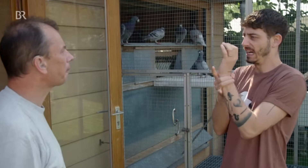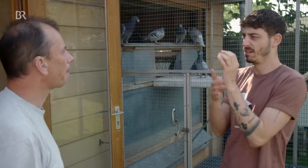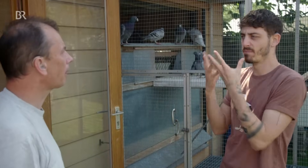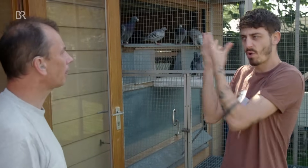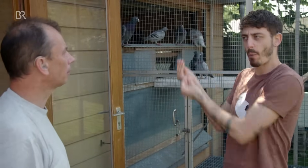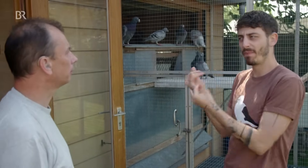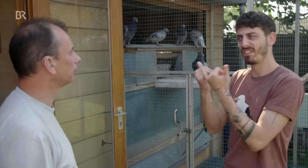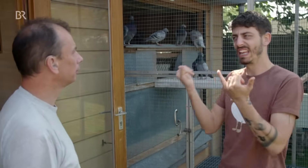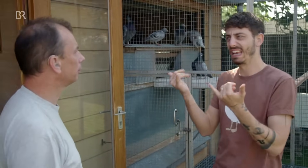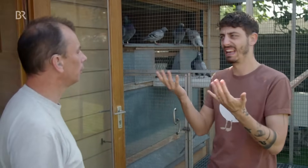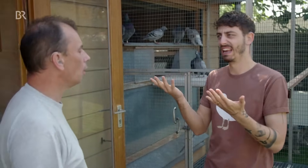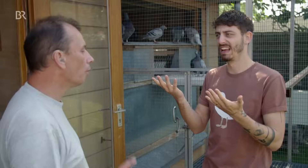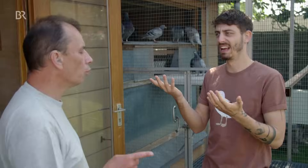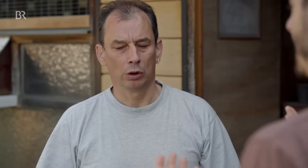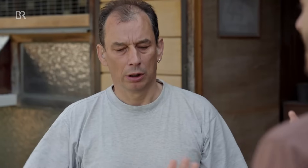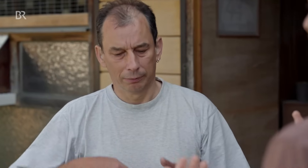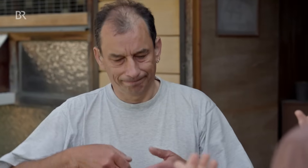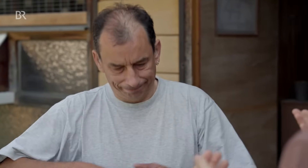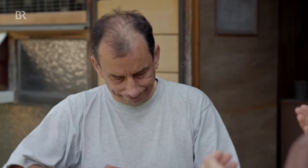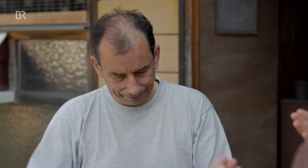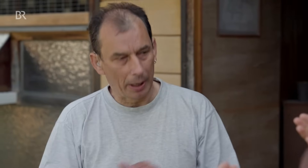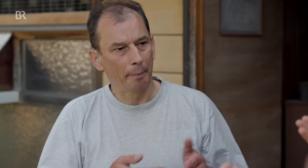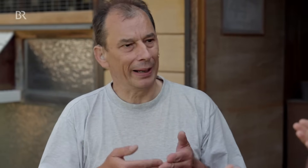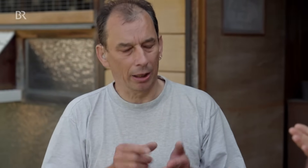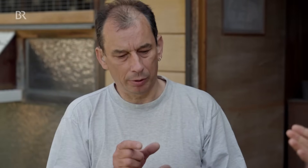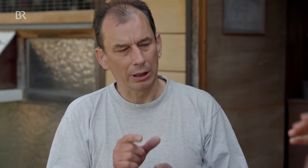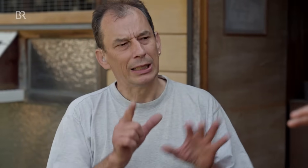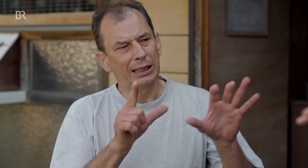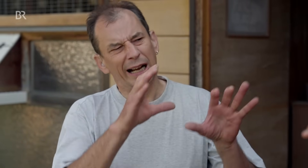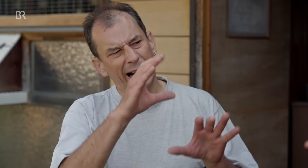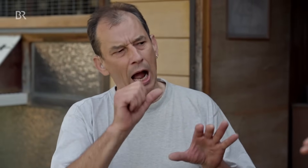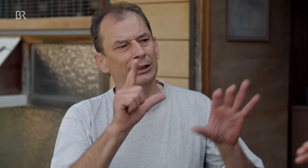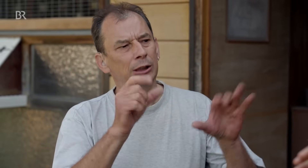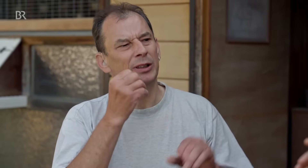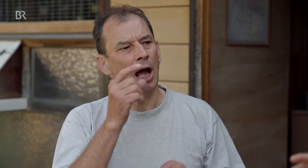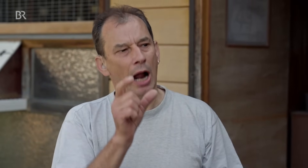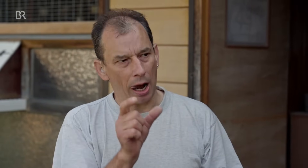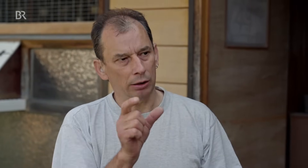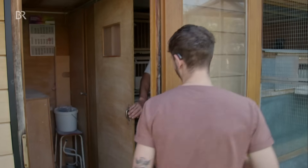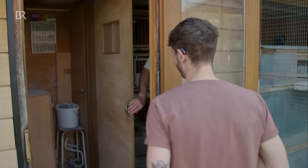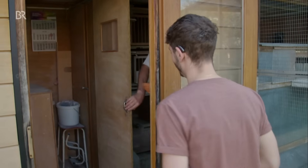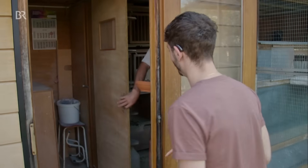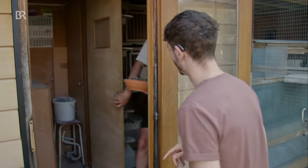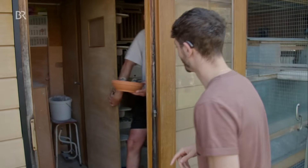diese Fußringe? Die muss man beringen, wenn sie noch klein sind. So ungefähr 6 bis 7 Tage alt.